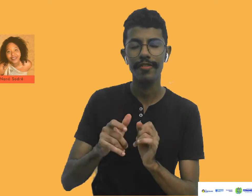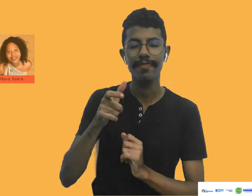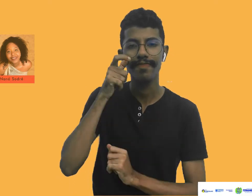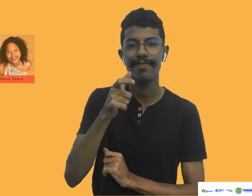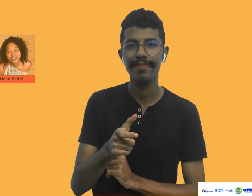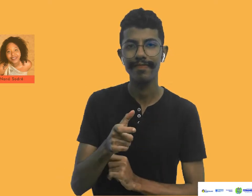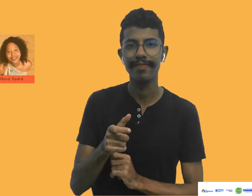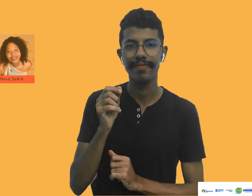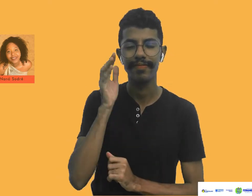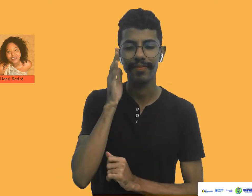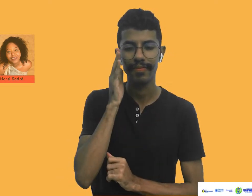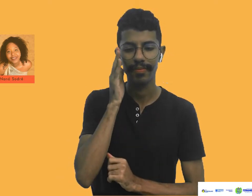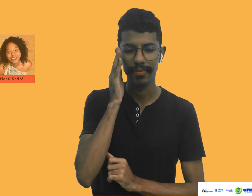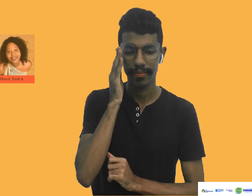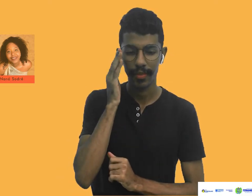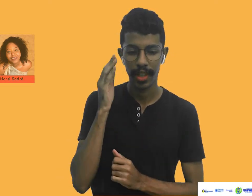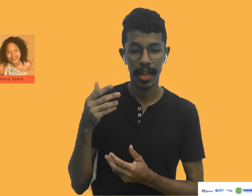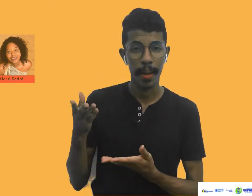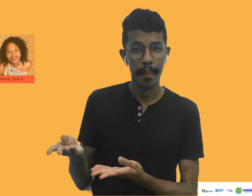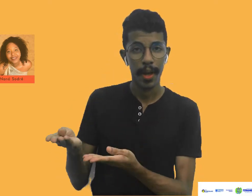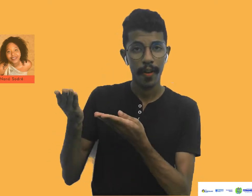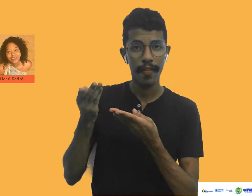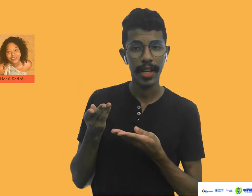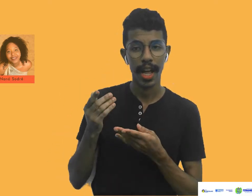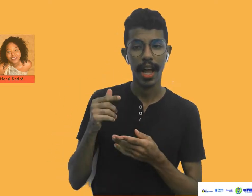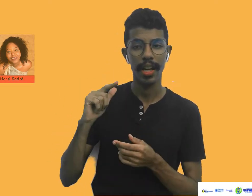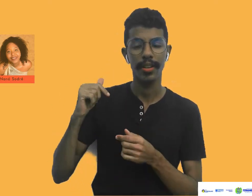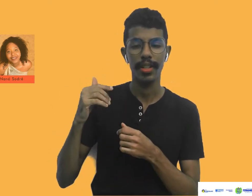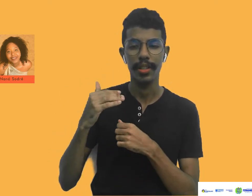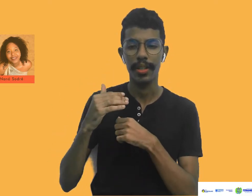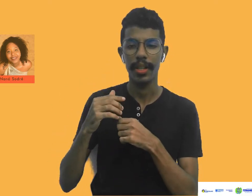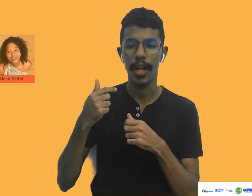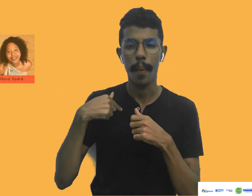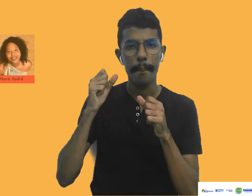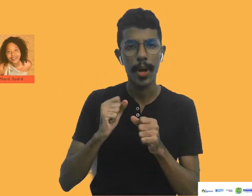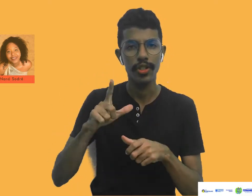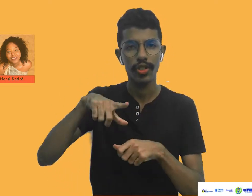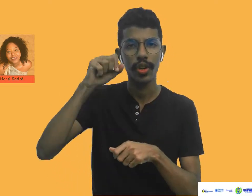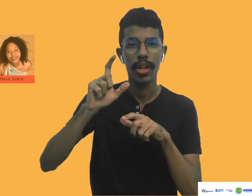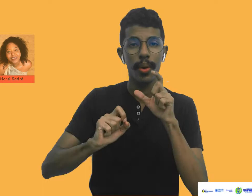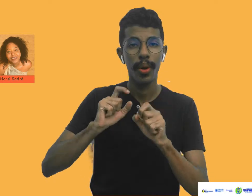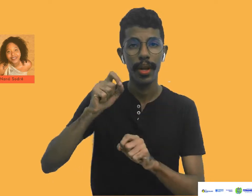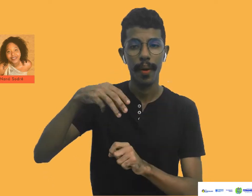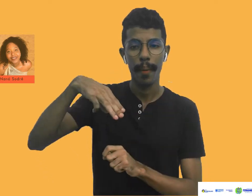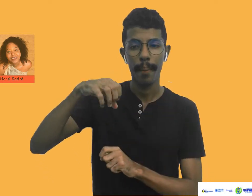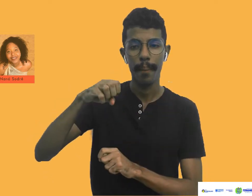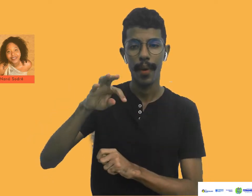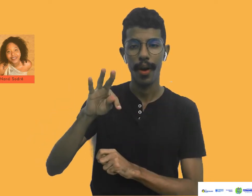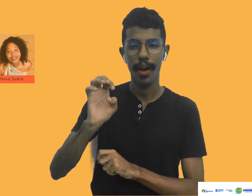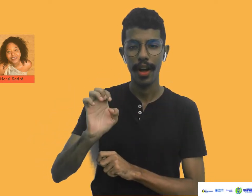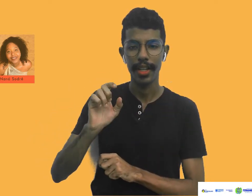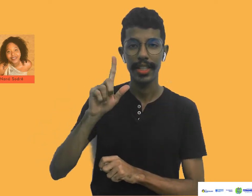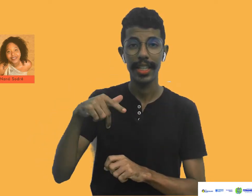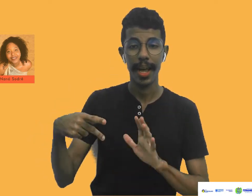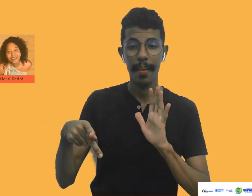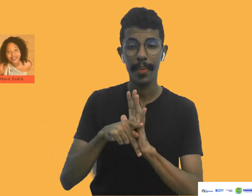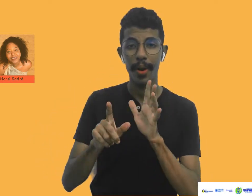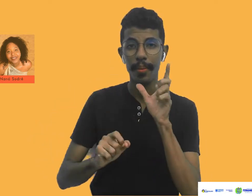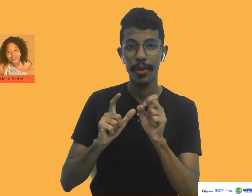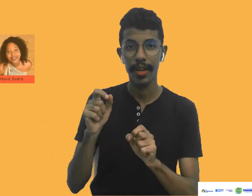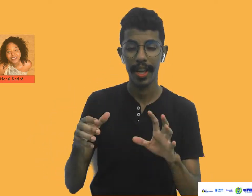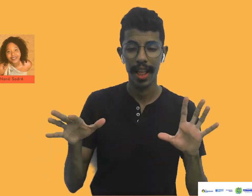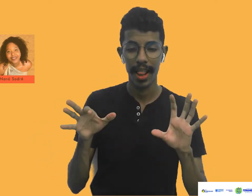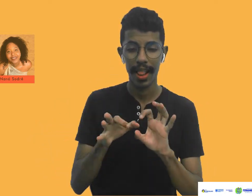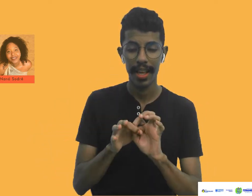interessante. Eles me convidaram e eu poderia escolher o mote, e o mote estava diretamente relacionado com as mulheres da